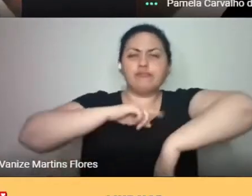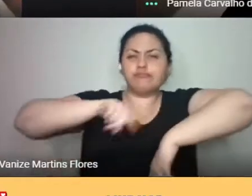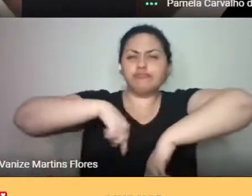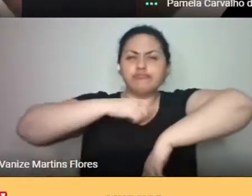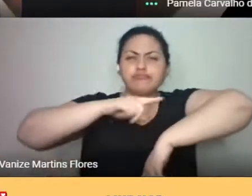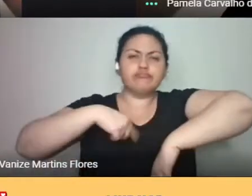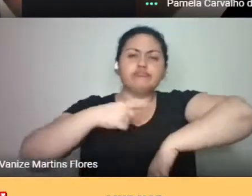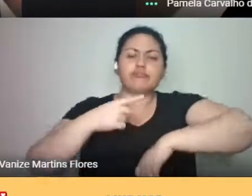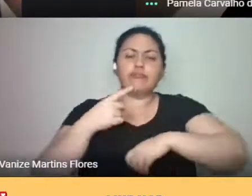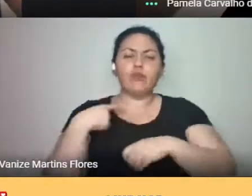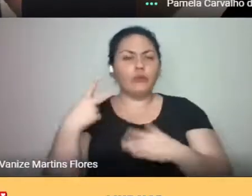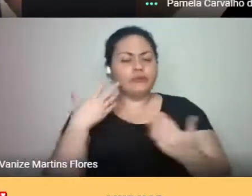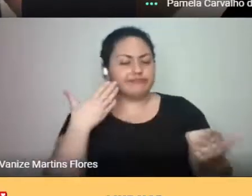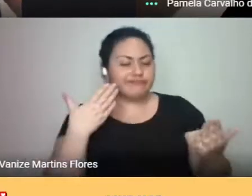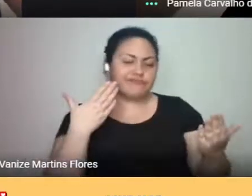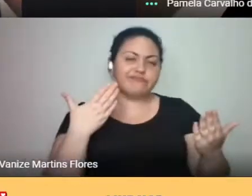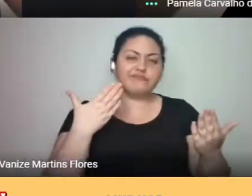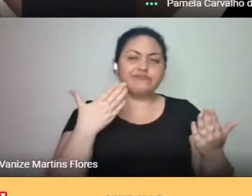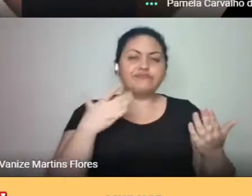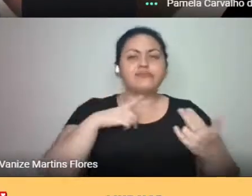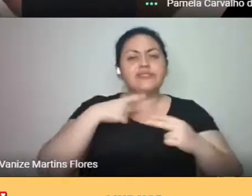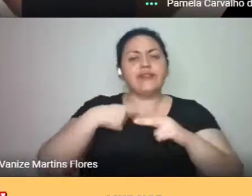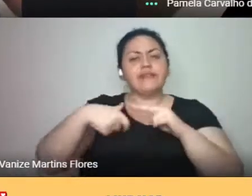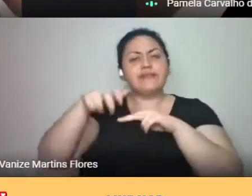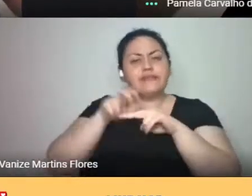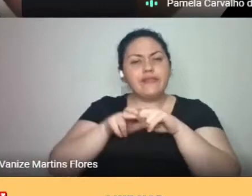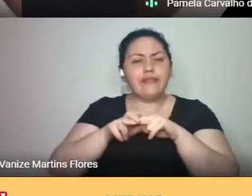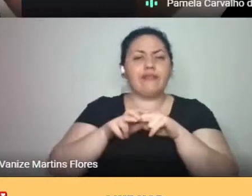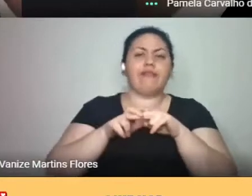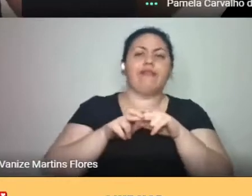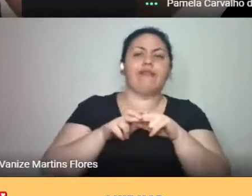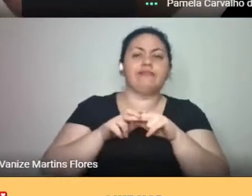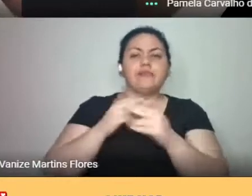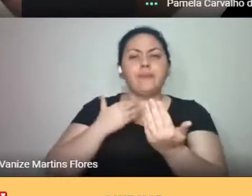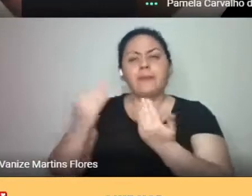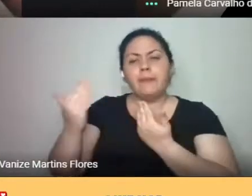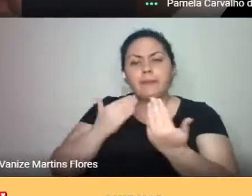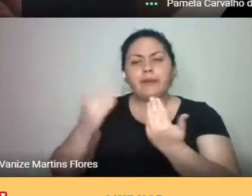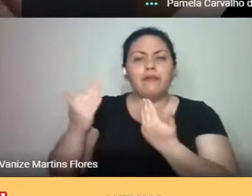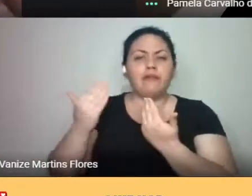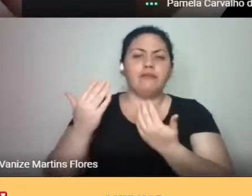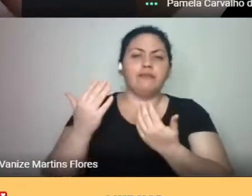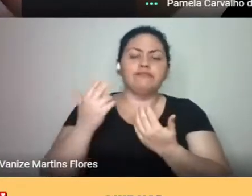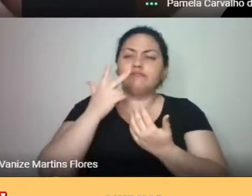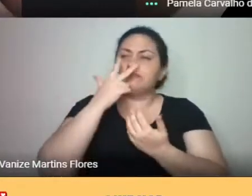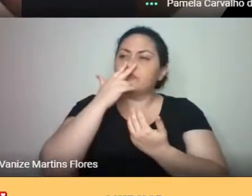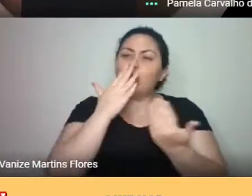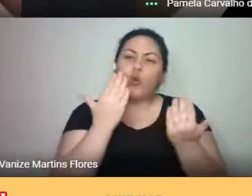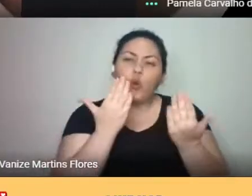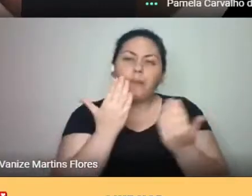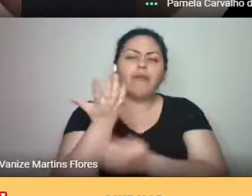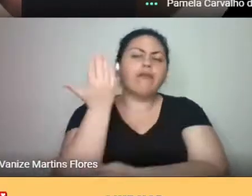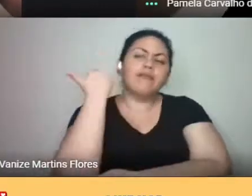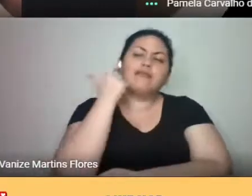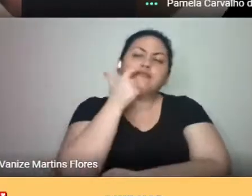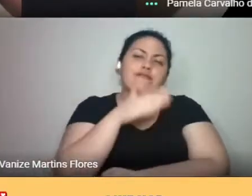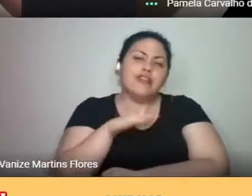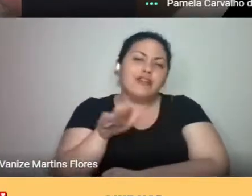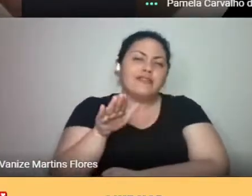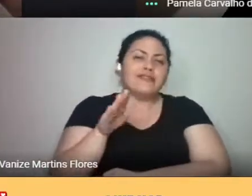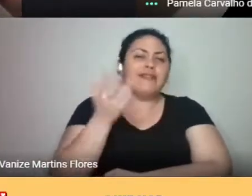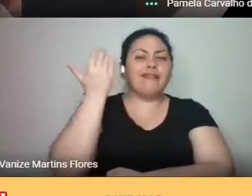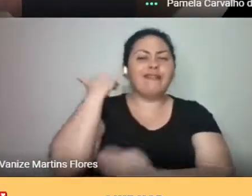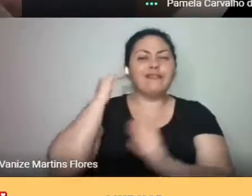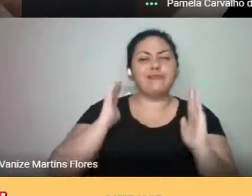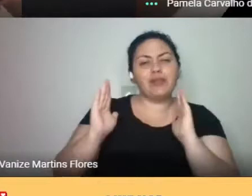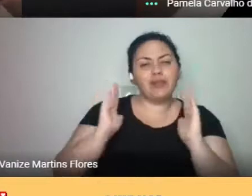gente sentou, e aí a gente conversou, e aí a gente fez comparações, né? Como um era na infância, como o outro era na infância.